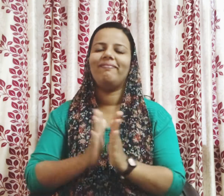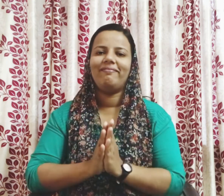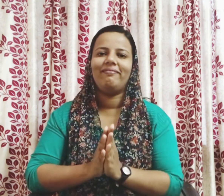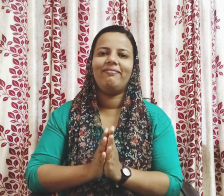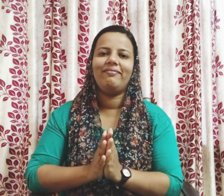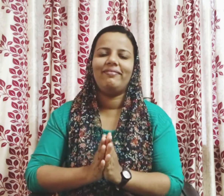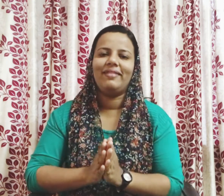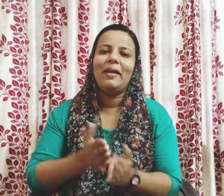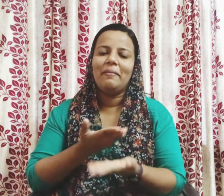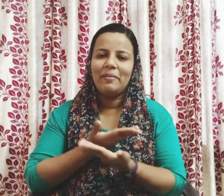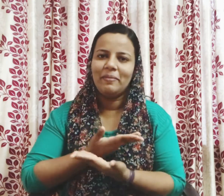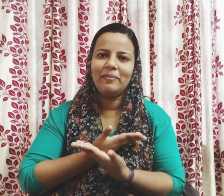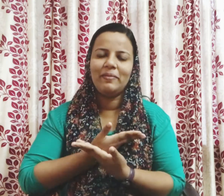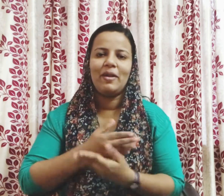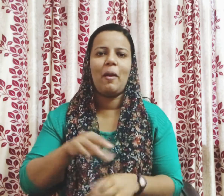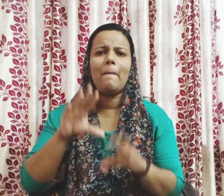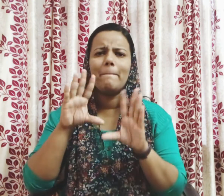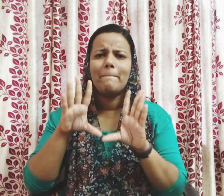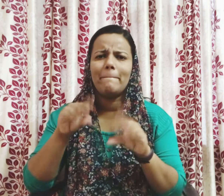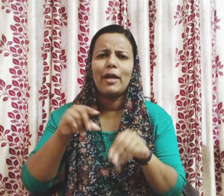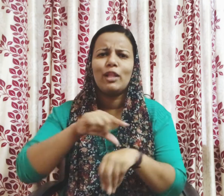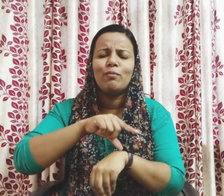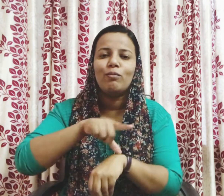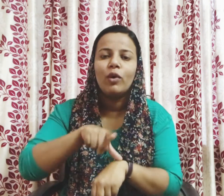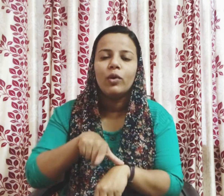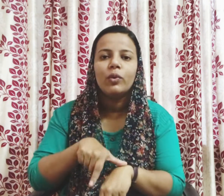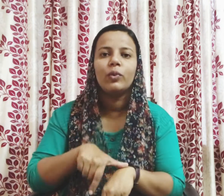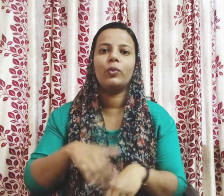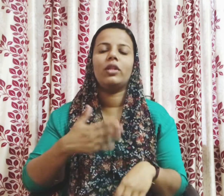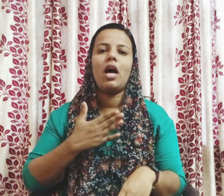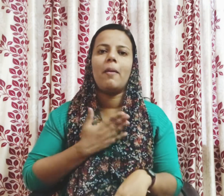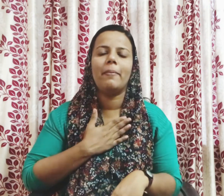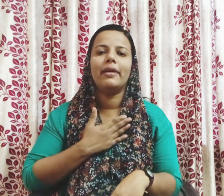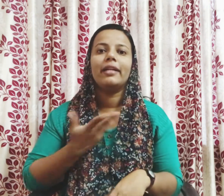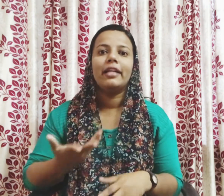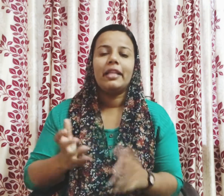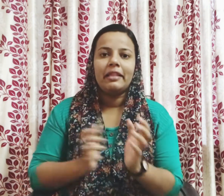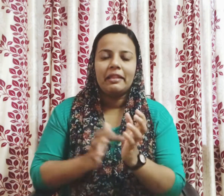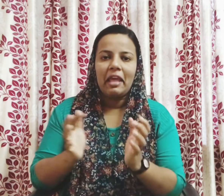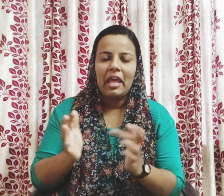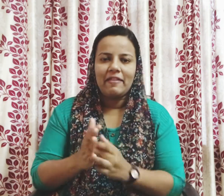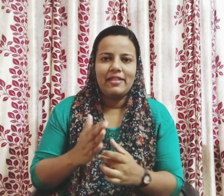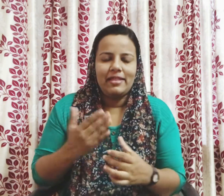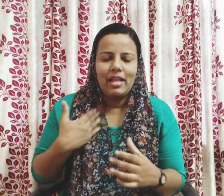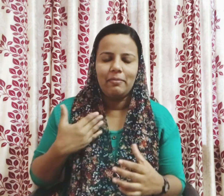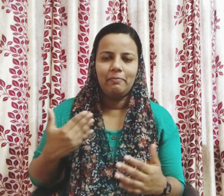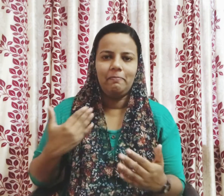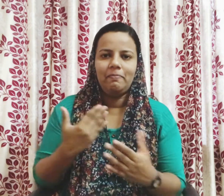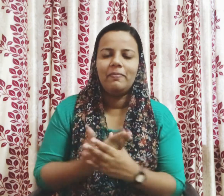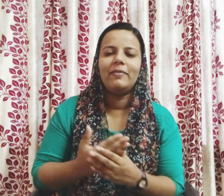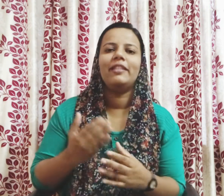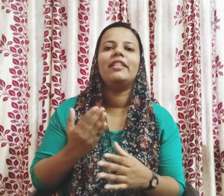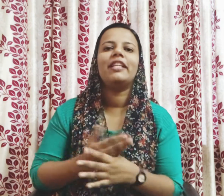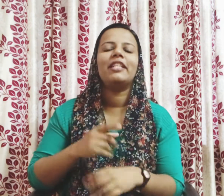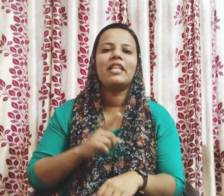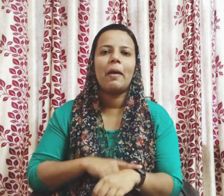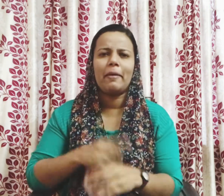അപ്പം ആമേൻ. പ്രിയപ്പെട്ടവരെ, പലരും 10 മണിക്കൂർ കൊണ്ട് ചെയ്യുന്ന പല കാര്യങ്ങൾ, ആമേൻ, ദൈവത്താൽ ഒരാൾ നിയന്ത്രിക്കപ്പെടുമ്പോൾ, ദൈവത്താൽ